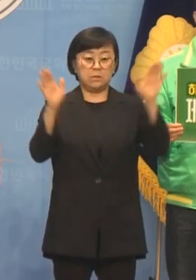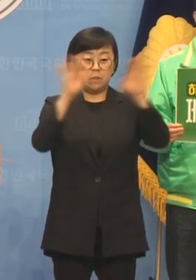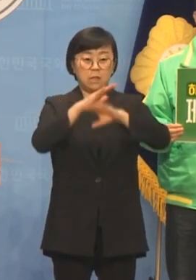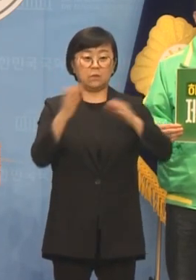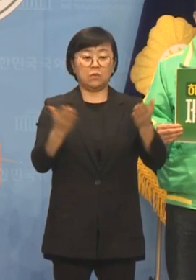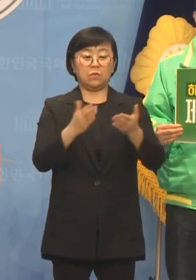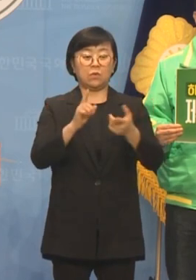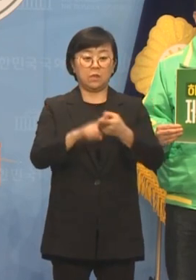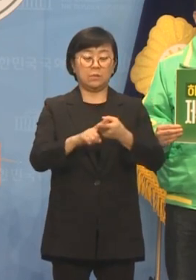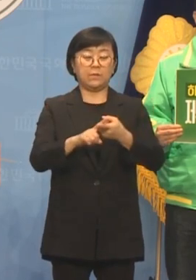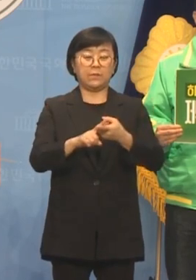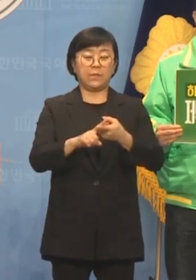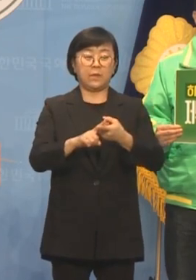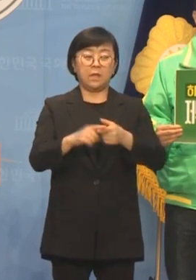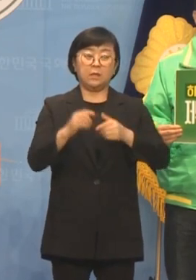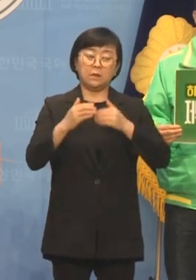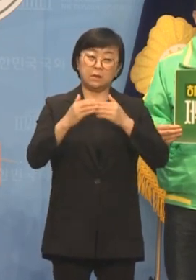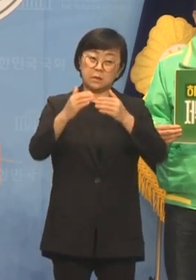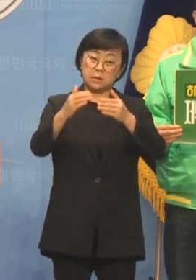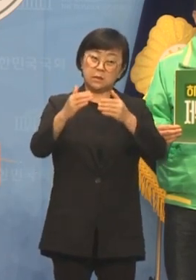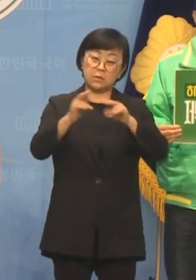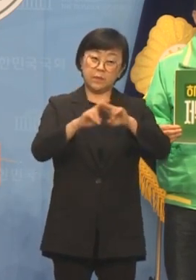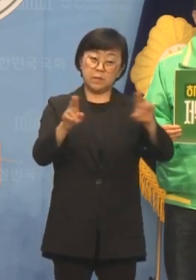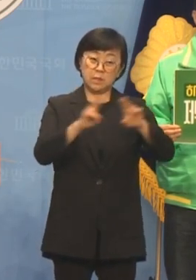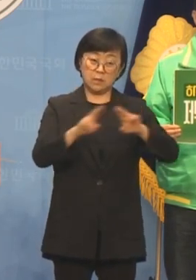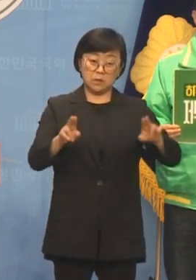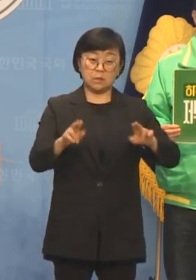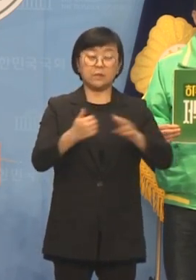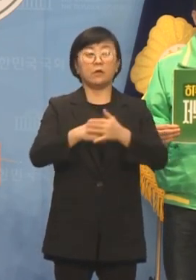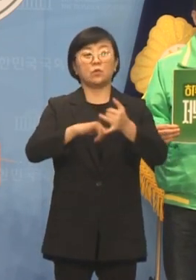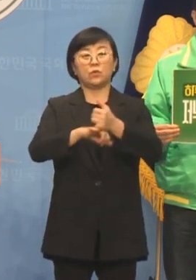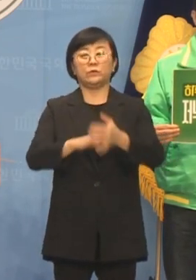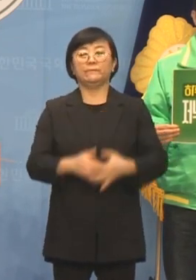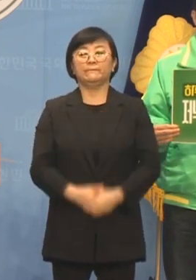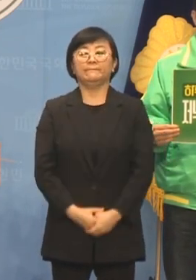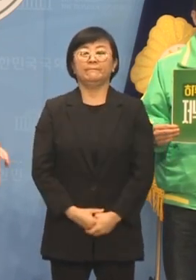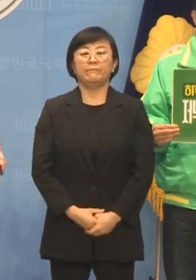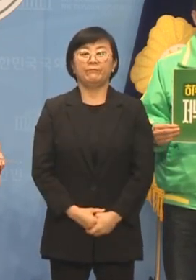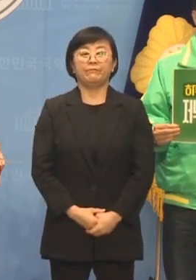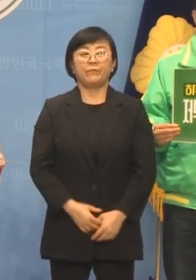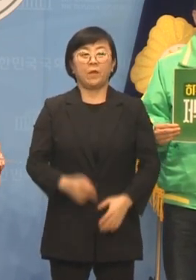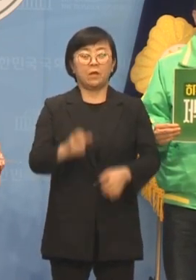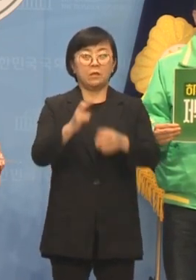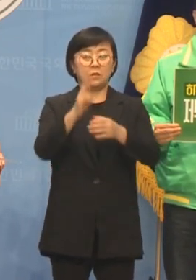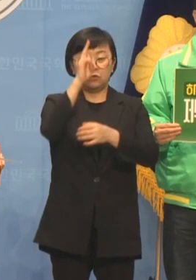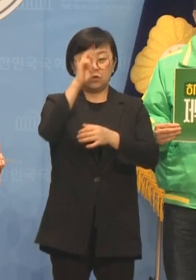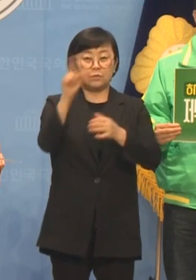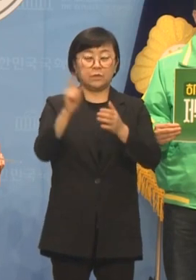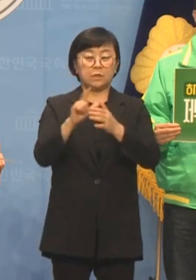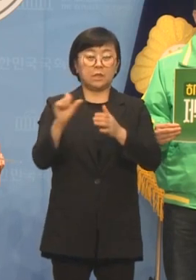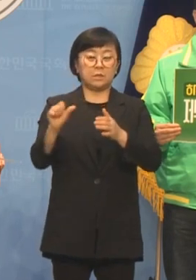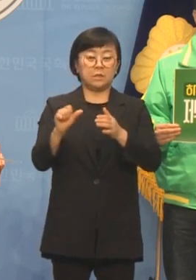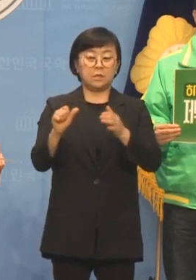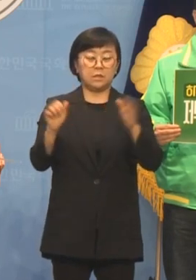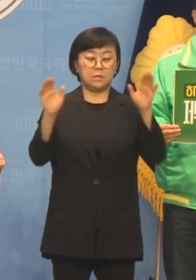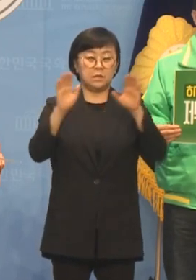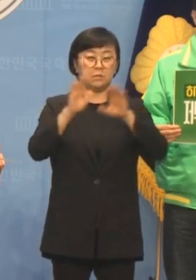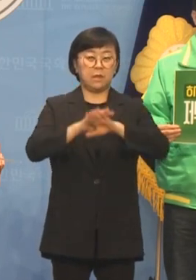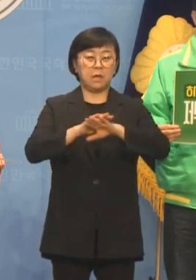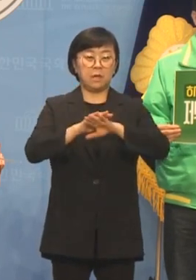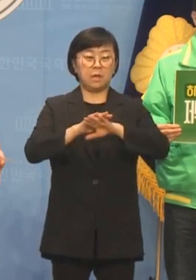노동을 노동을 단계적으로 폐지할 것을 약속합니다 12시부터 5시 사이에 심야